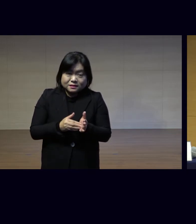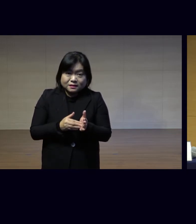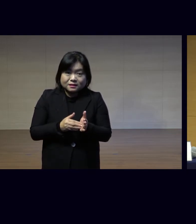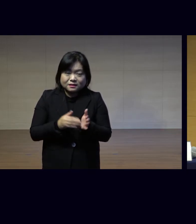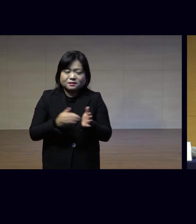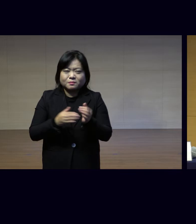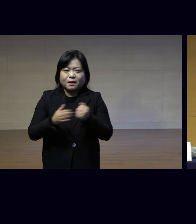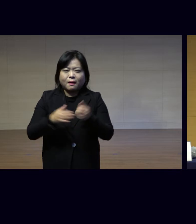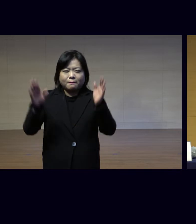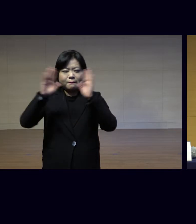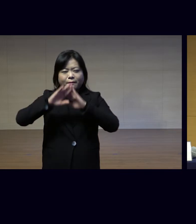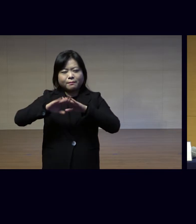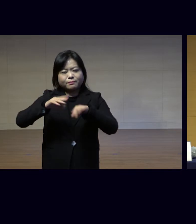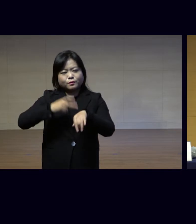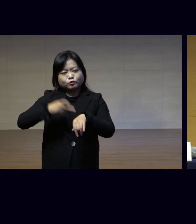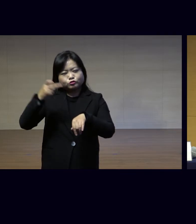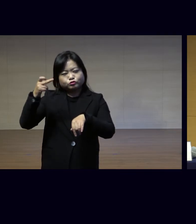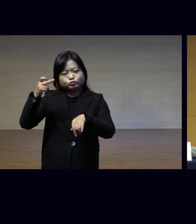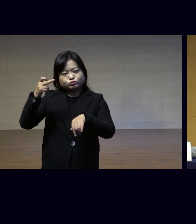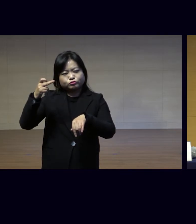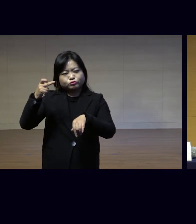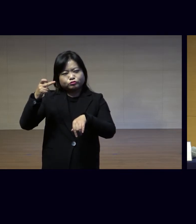밤 12시에